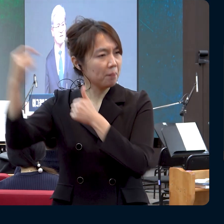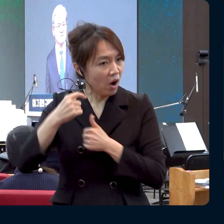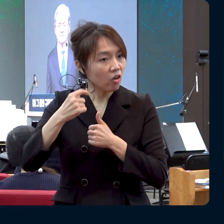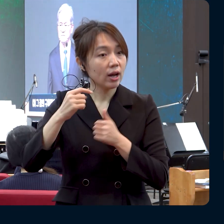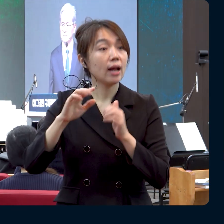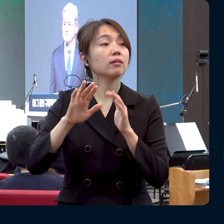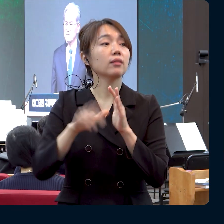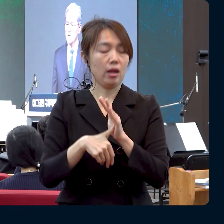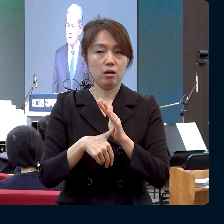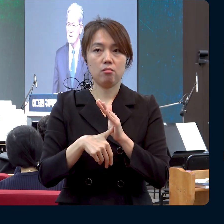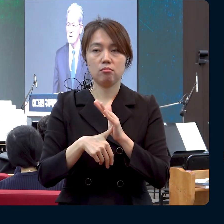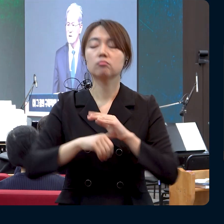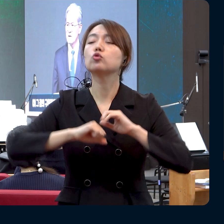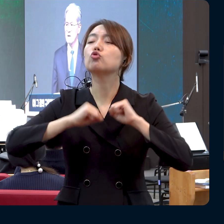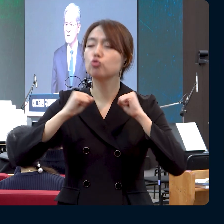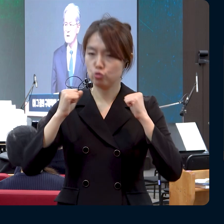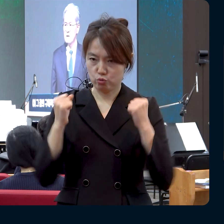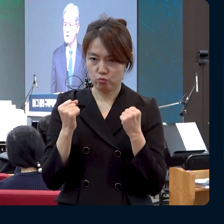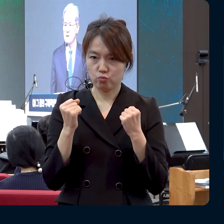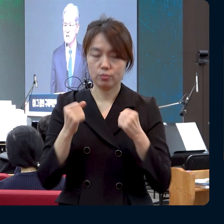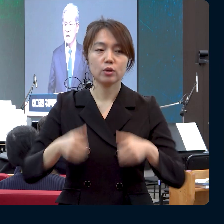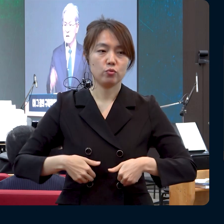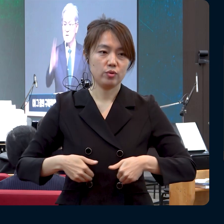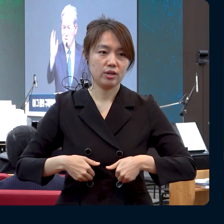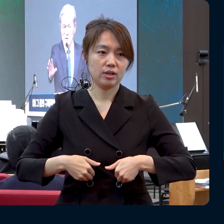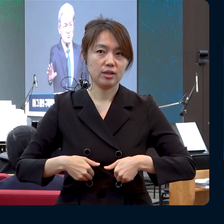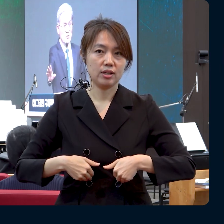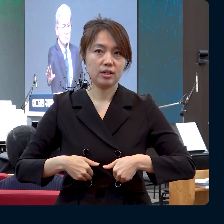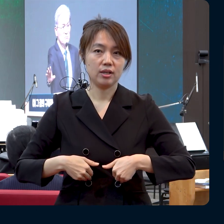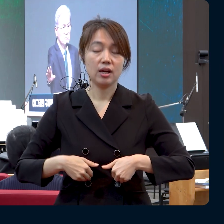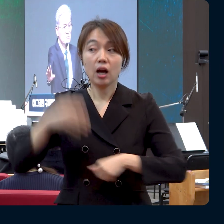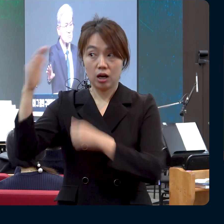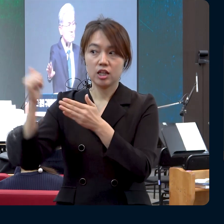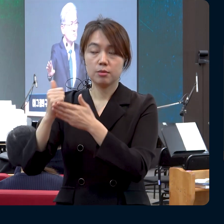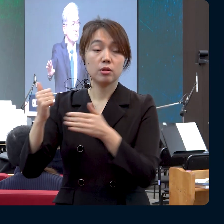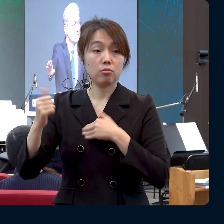겁니다. 예, 기다리라면 기다리고요,